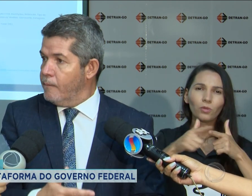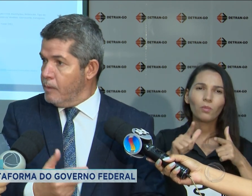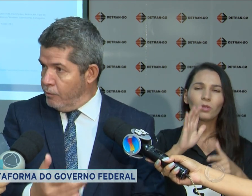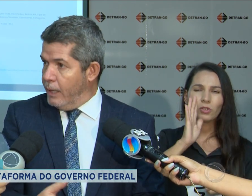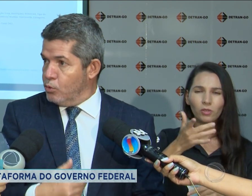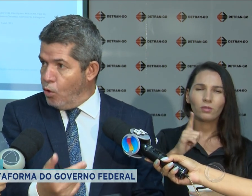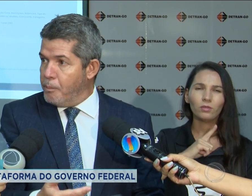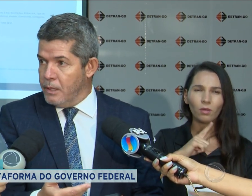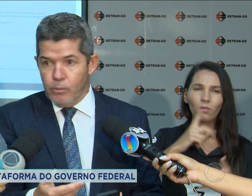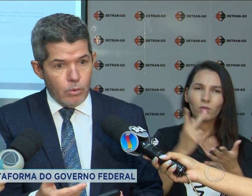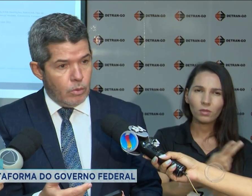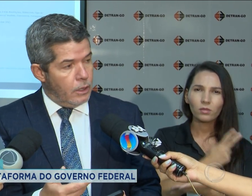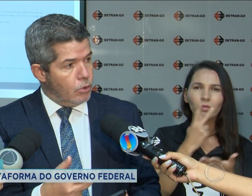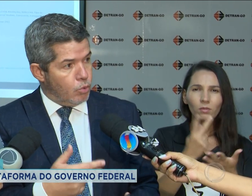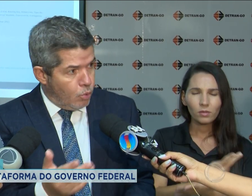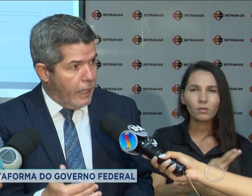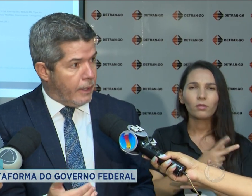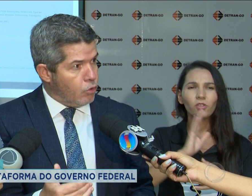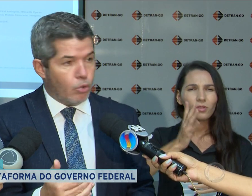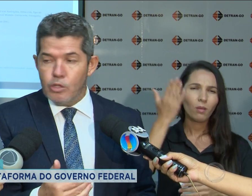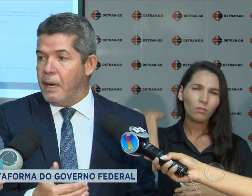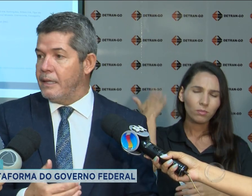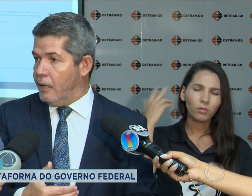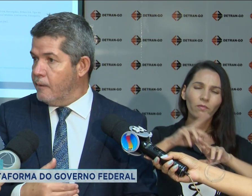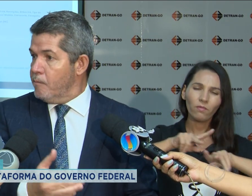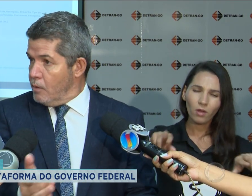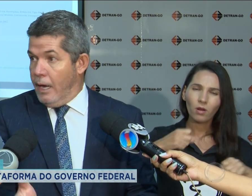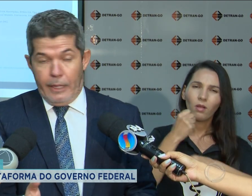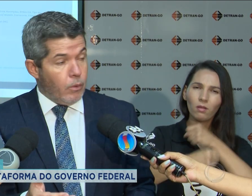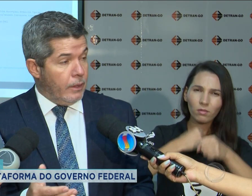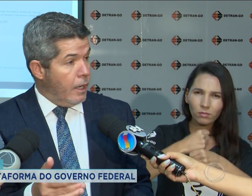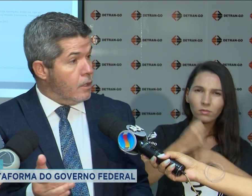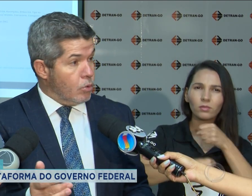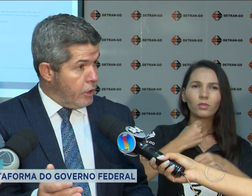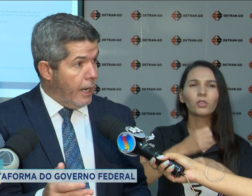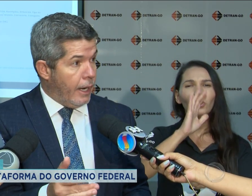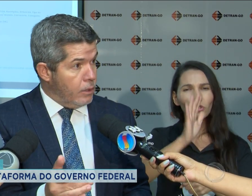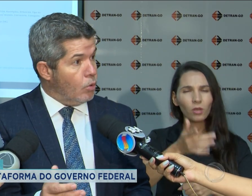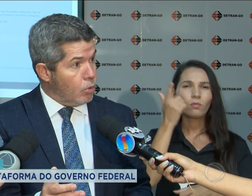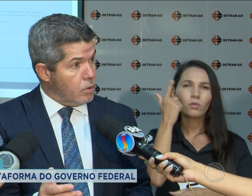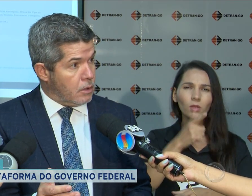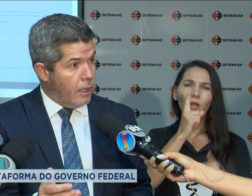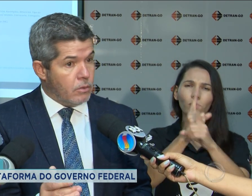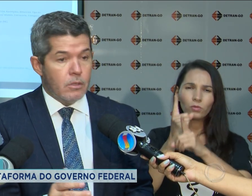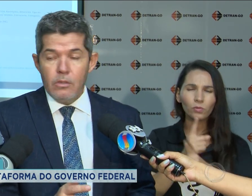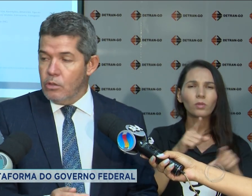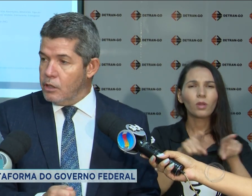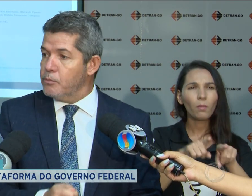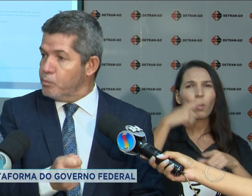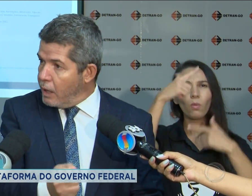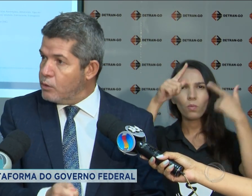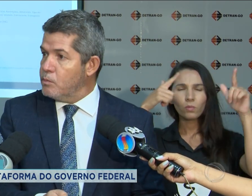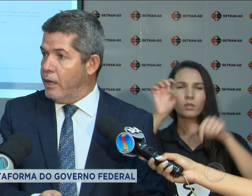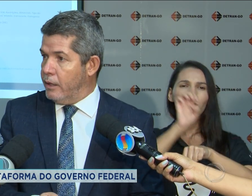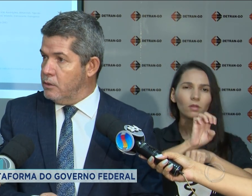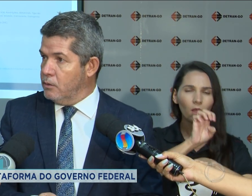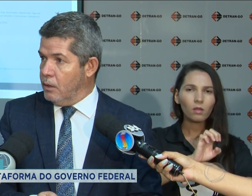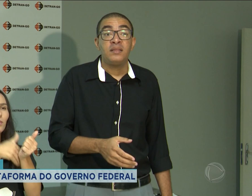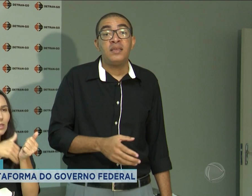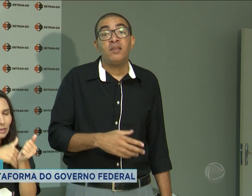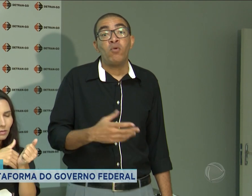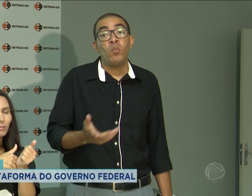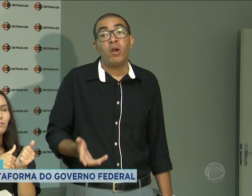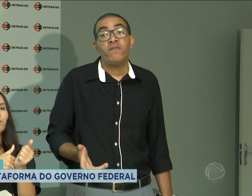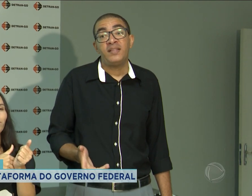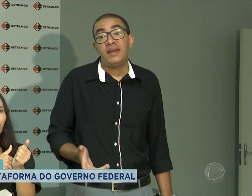acontecendo vários golpes há muitos anos o Detran ajudou desbaratar até quadrilhas no Ceará em outros estados Nós criamos mais uma regra de